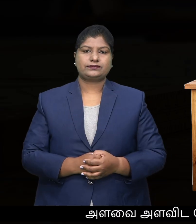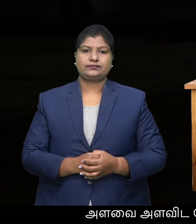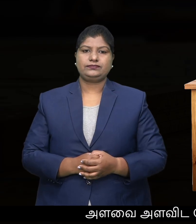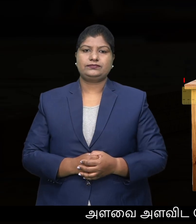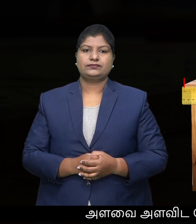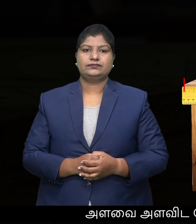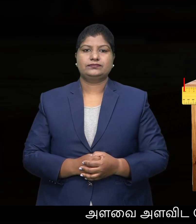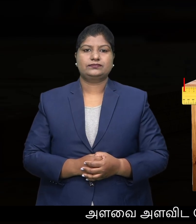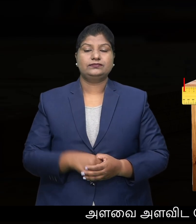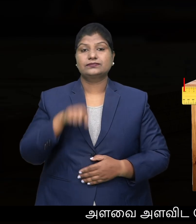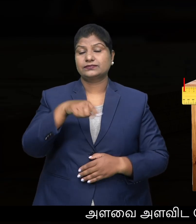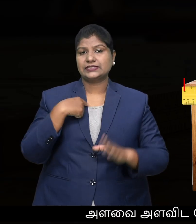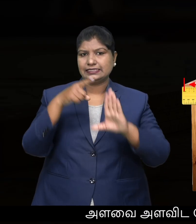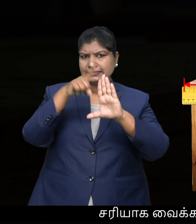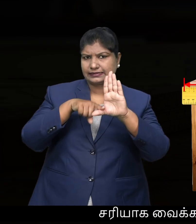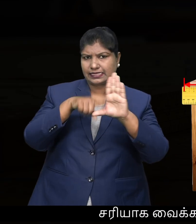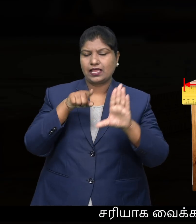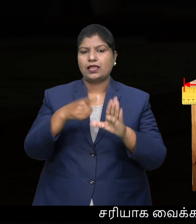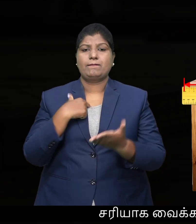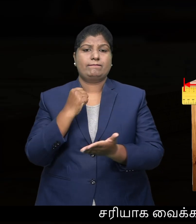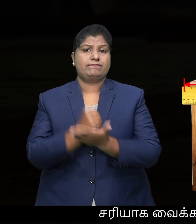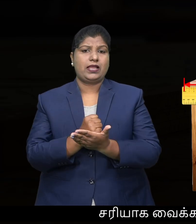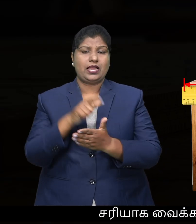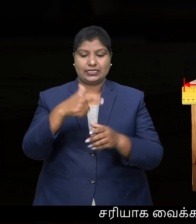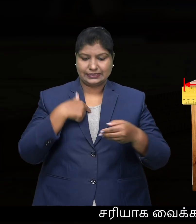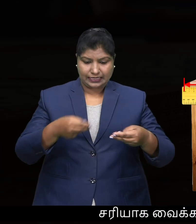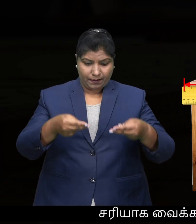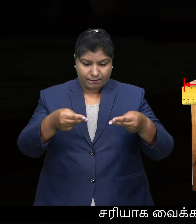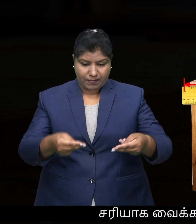அளவை அளவிட வேண்டிய நீளத்தில் சரியாக வைக்கப்பட வேண்டும்.